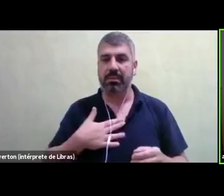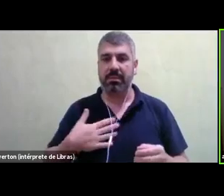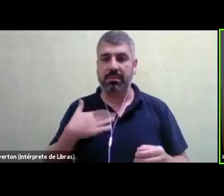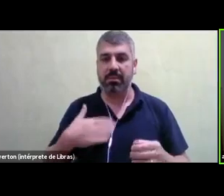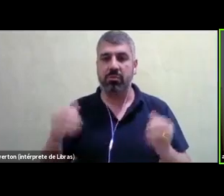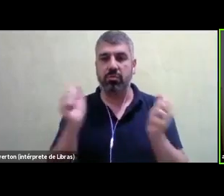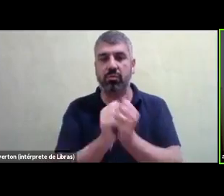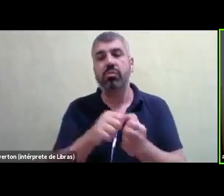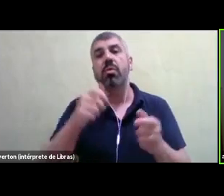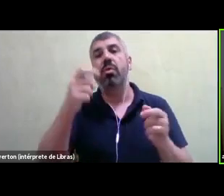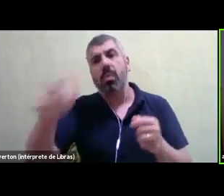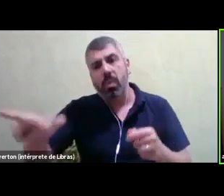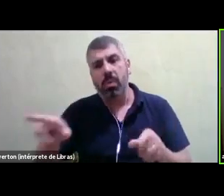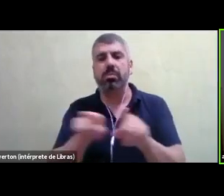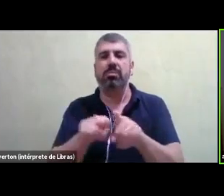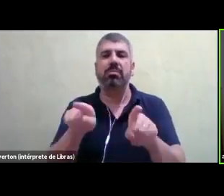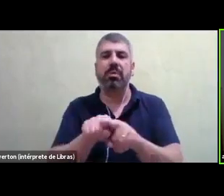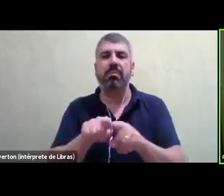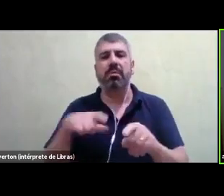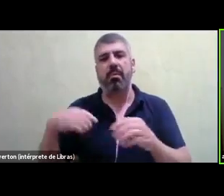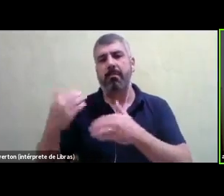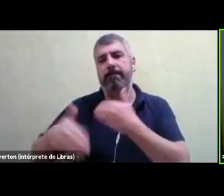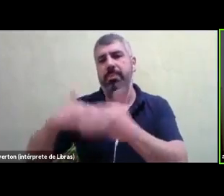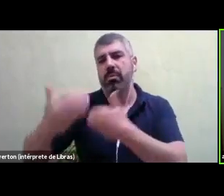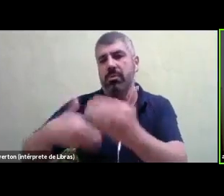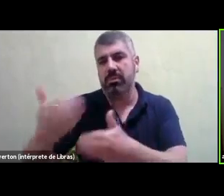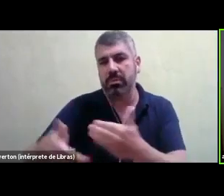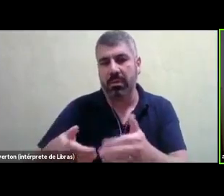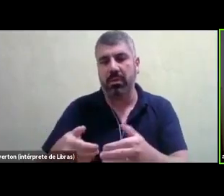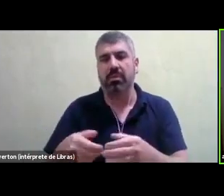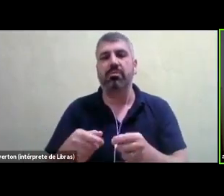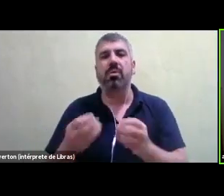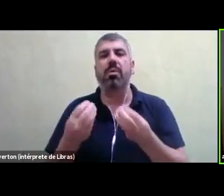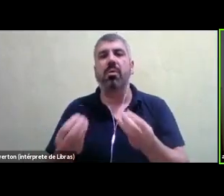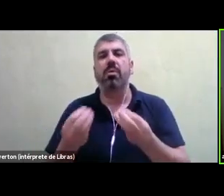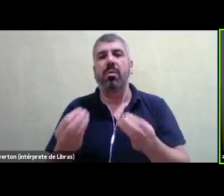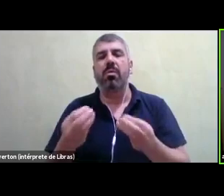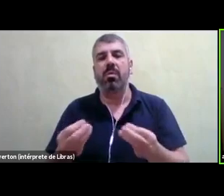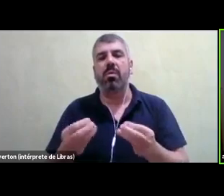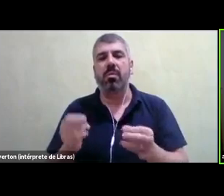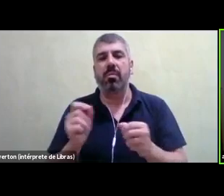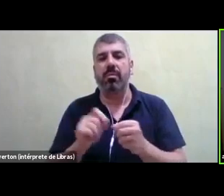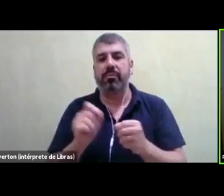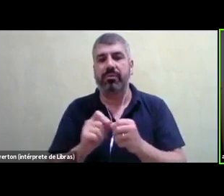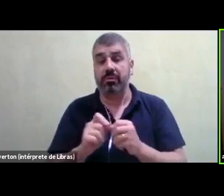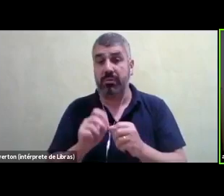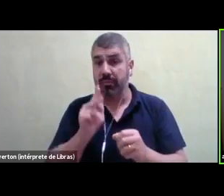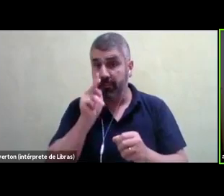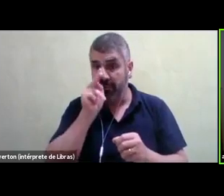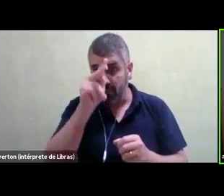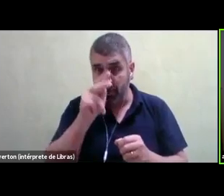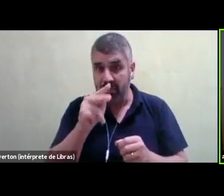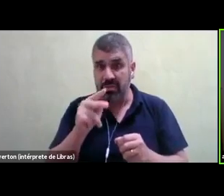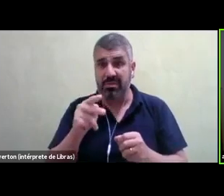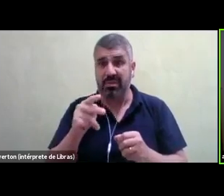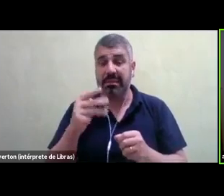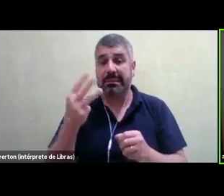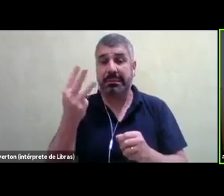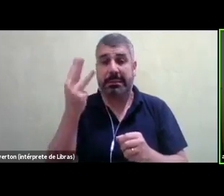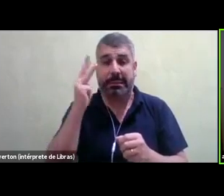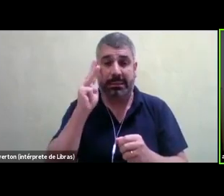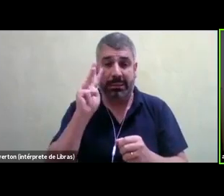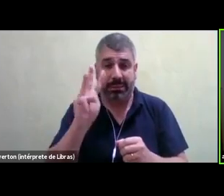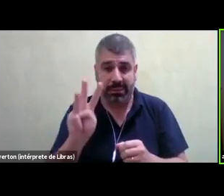os outros, né, esse processo de construção que a gente viveu intensamente em 3